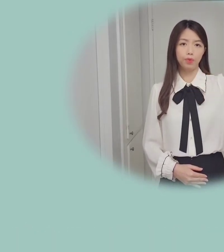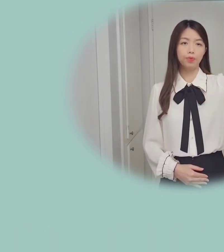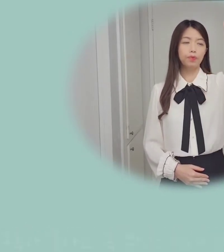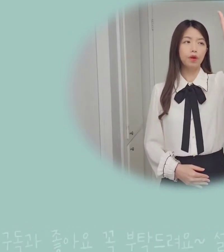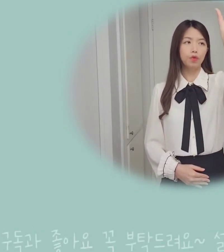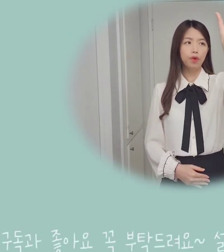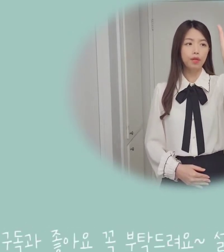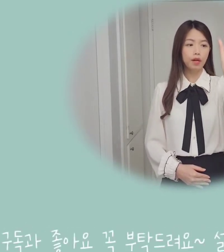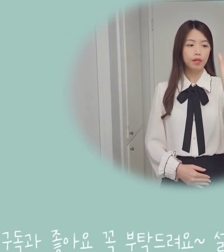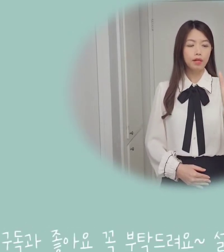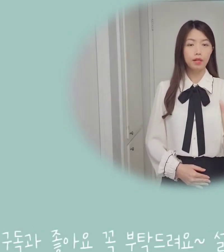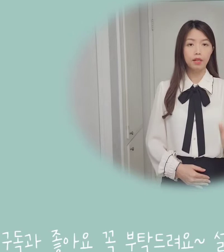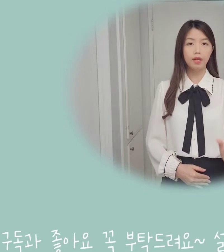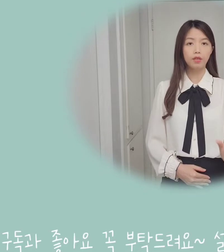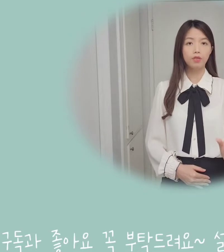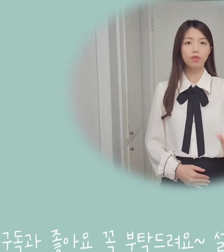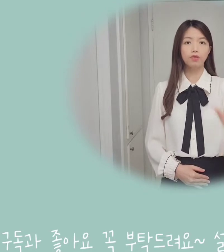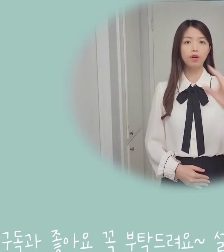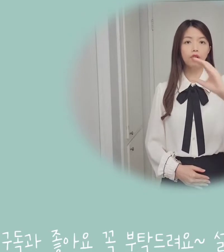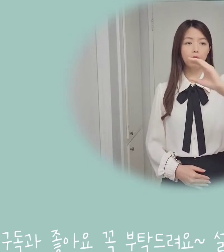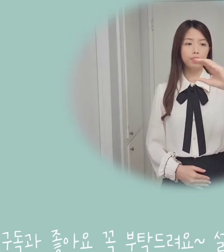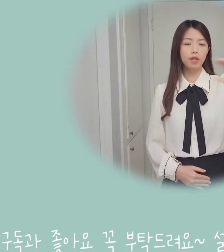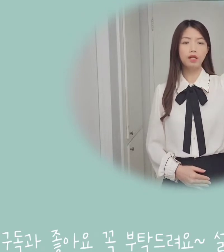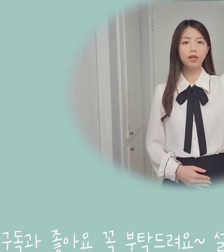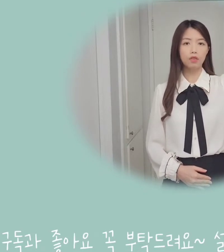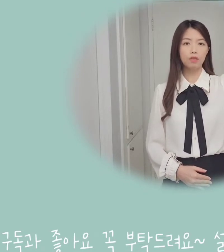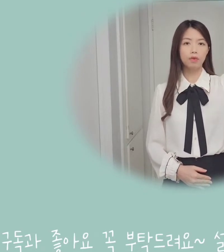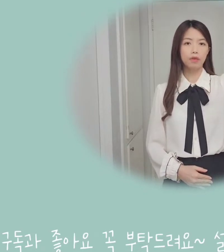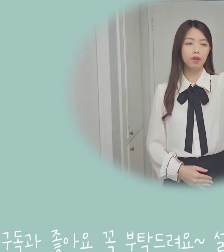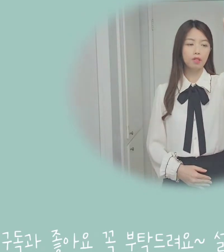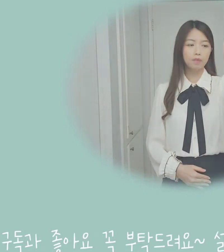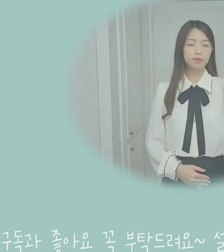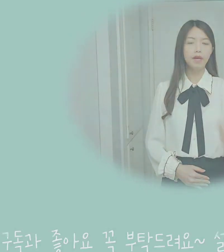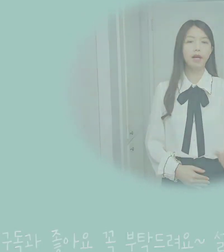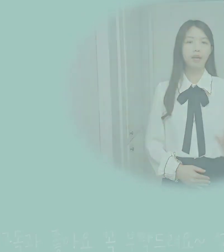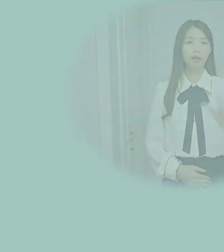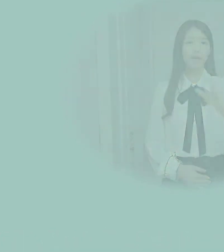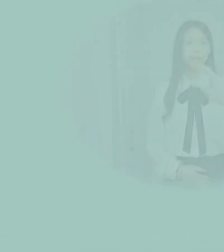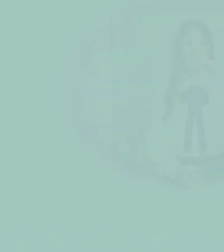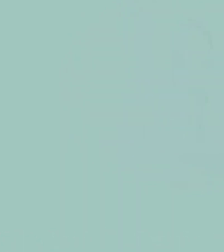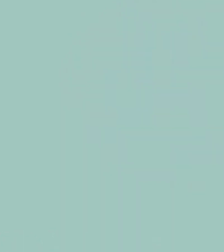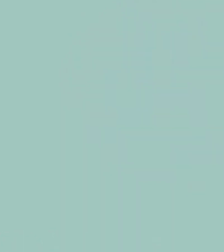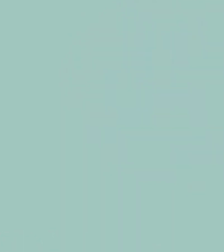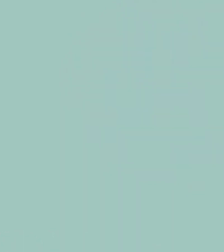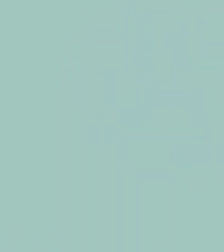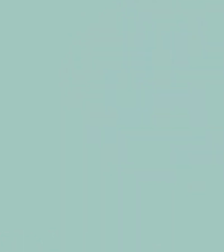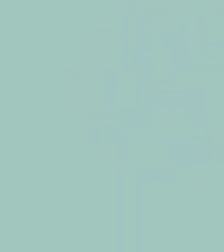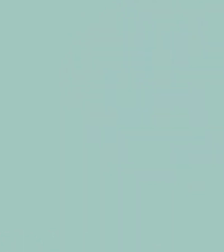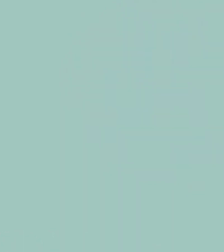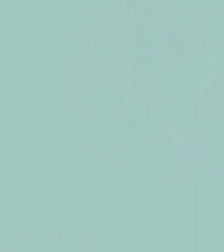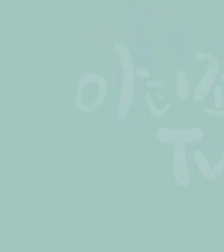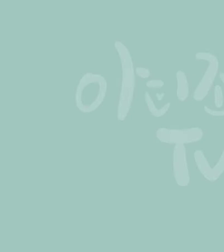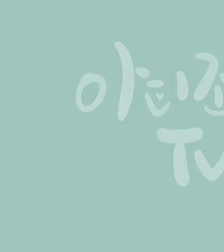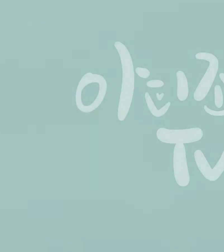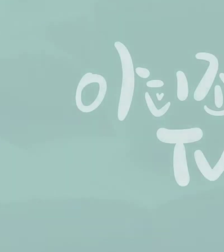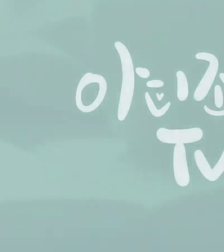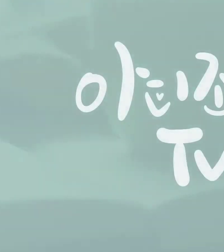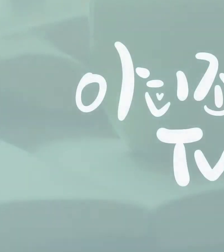옆으로. 위에서 아래는 살짝 길게 해주시고요. 옆은 짧게 해주시면 돼요. 십자가에